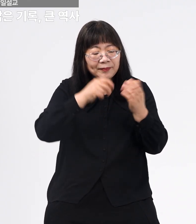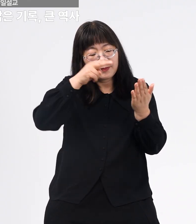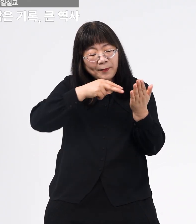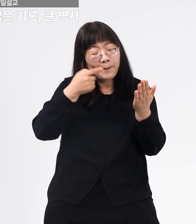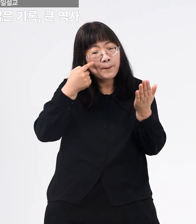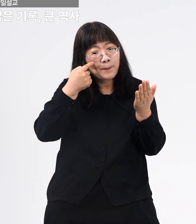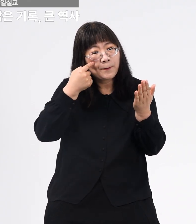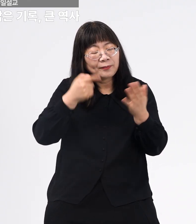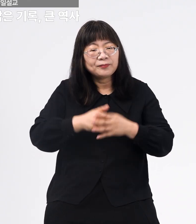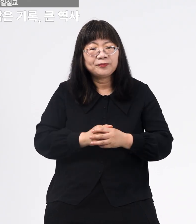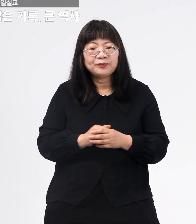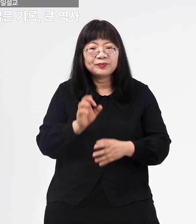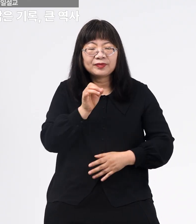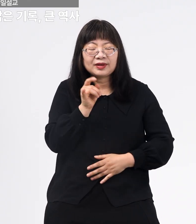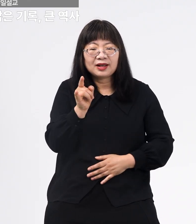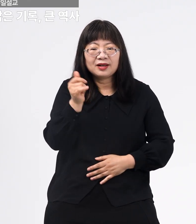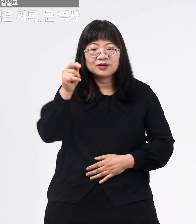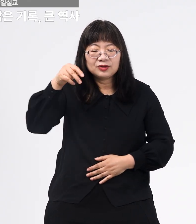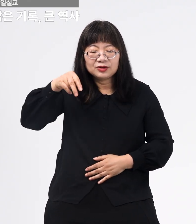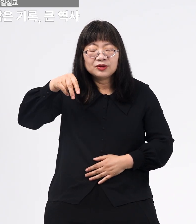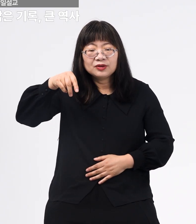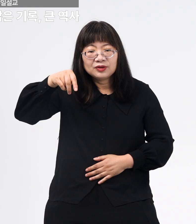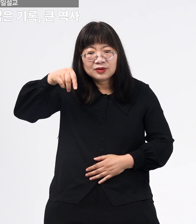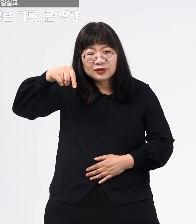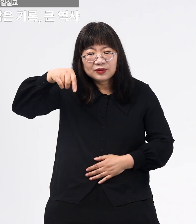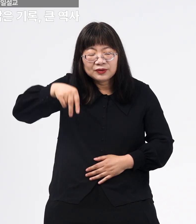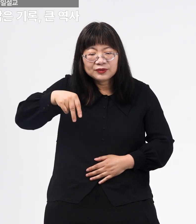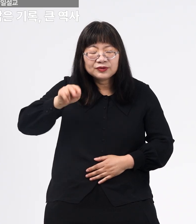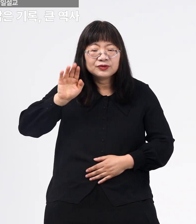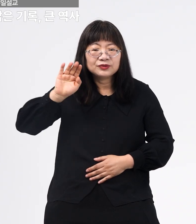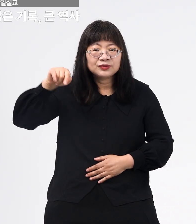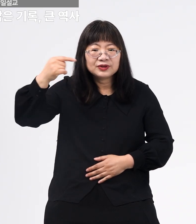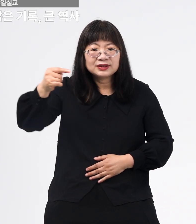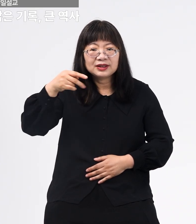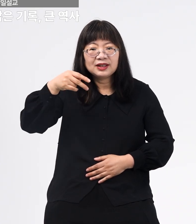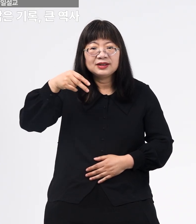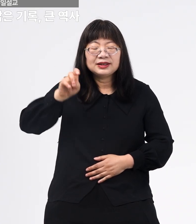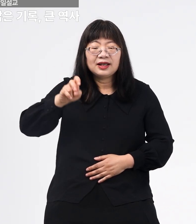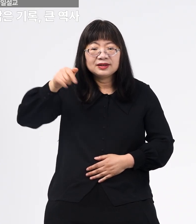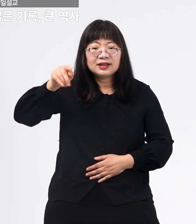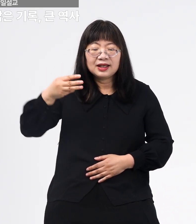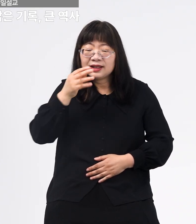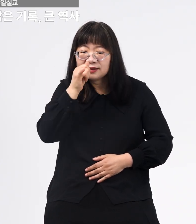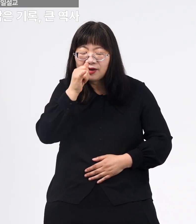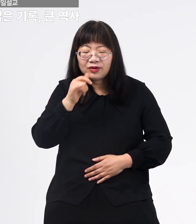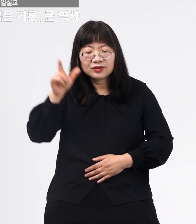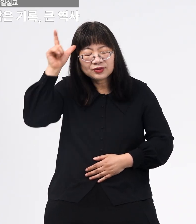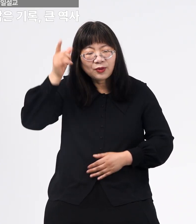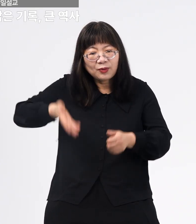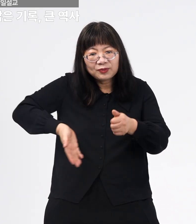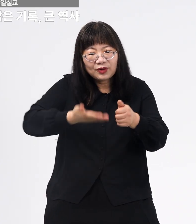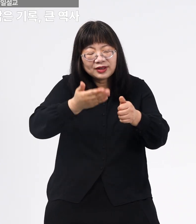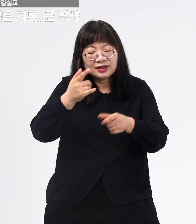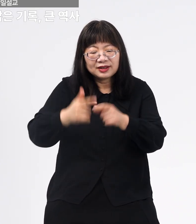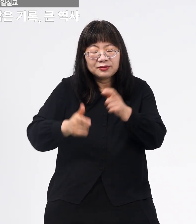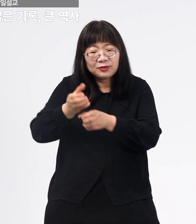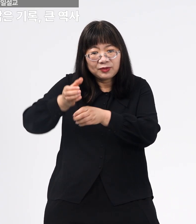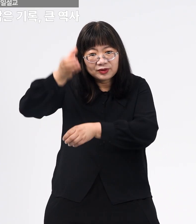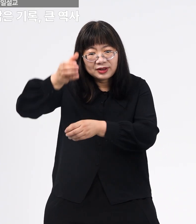보죠. 에훗 후에는 아나세 아들 삼갈이 있어 소모는 막대기로 블레셋